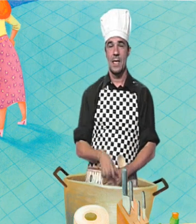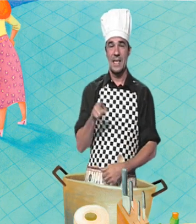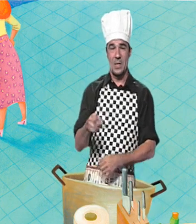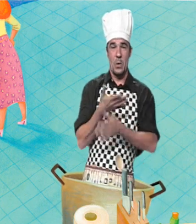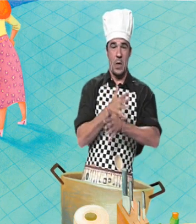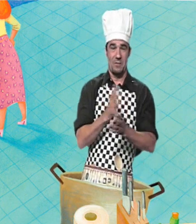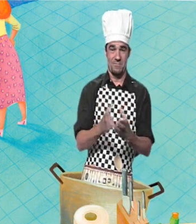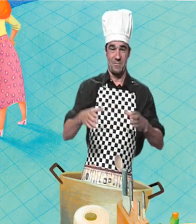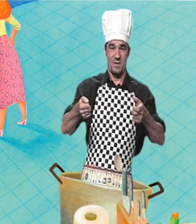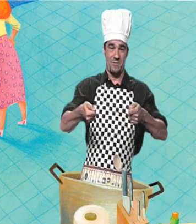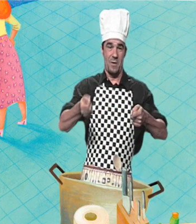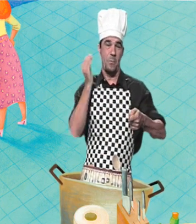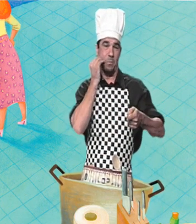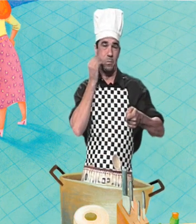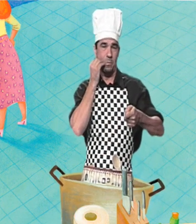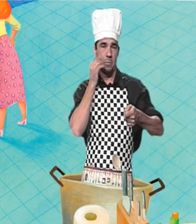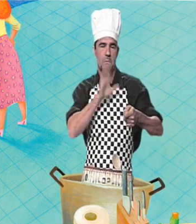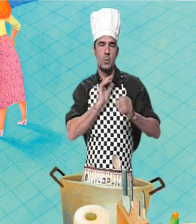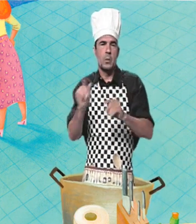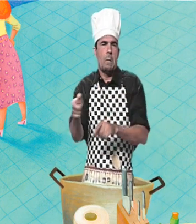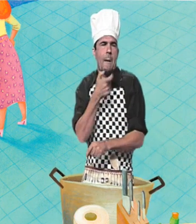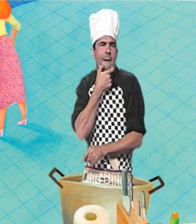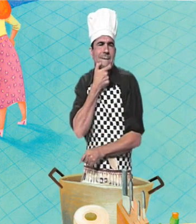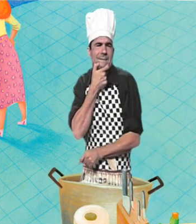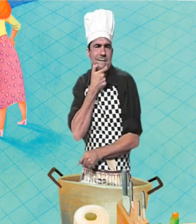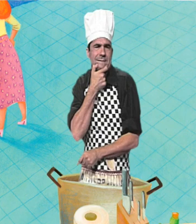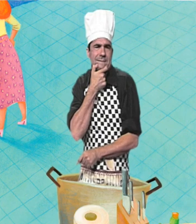Juga amb les olles i fes-les dringar com a tu t'agrada.